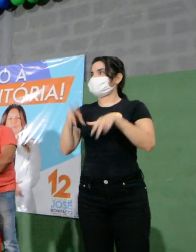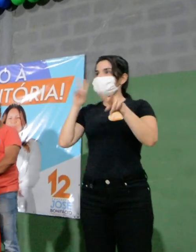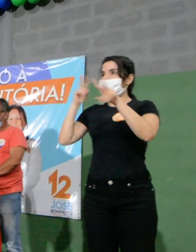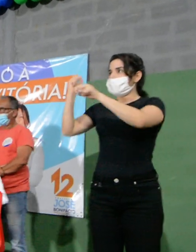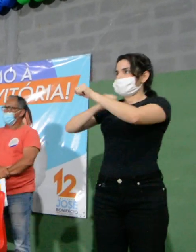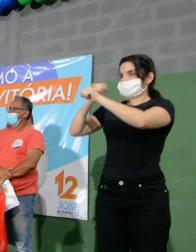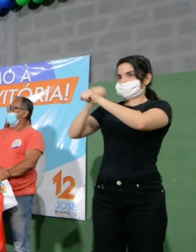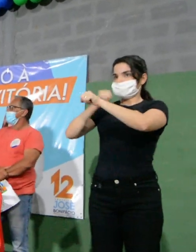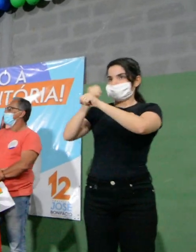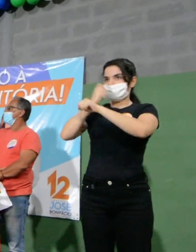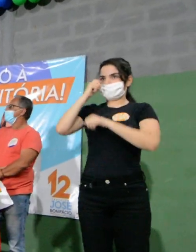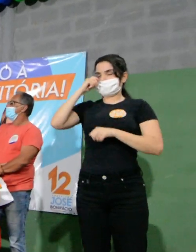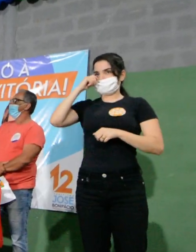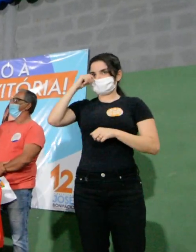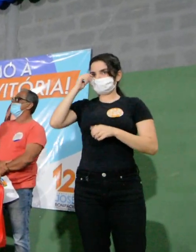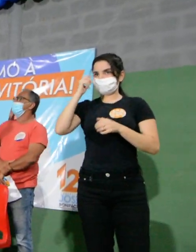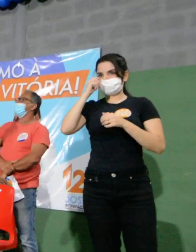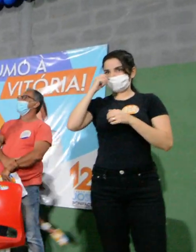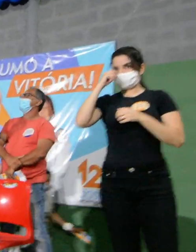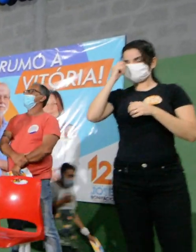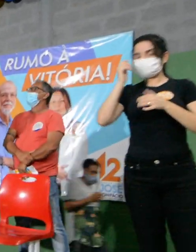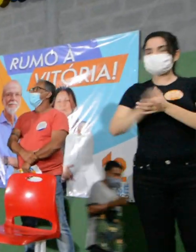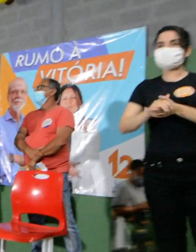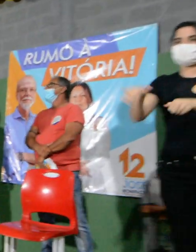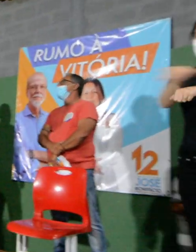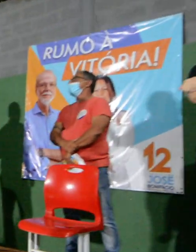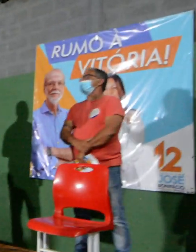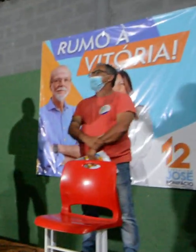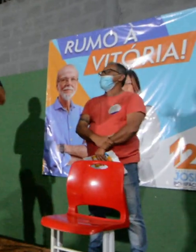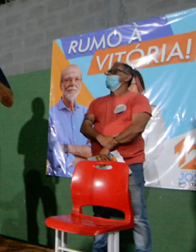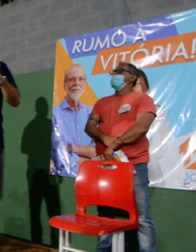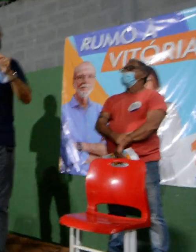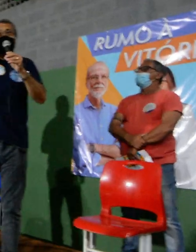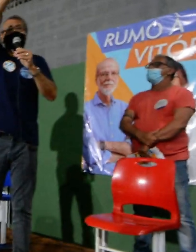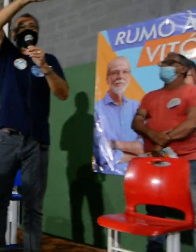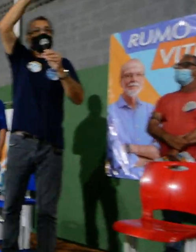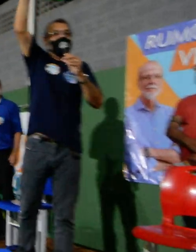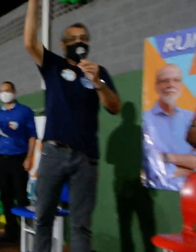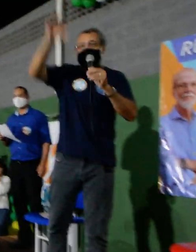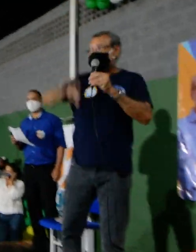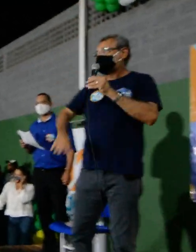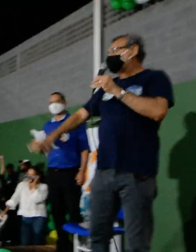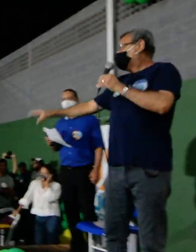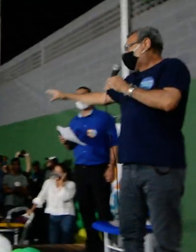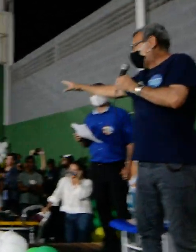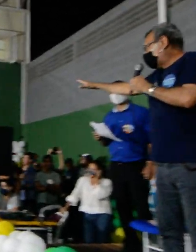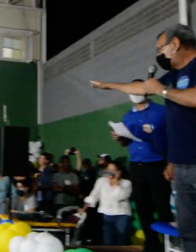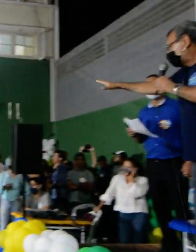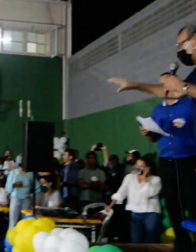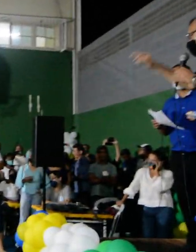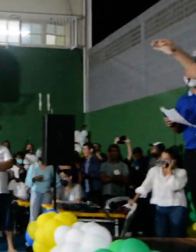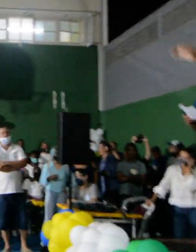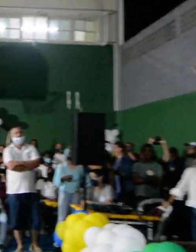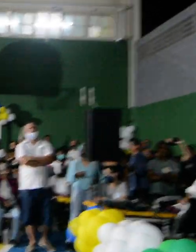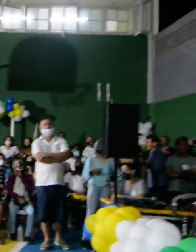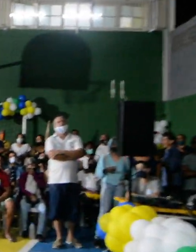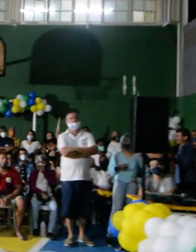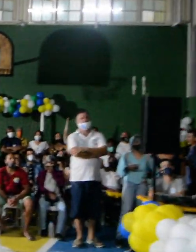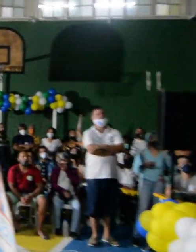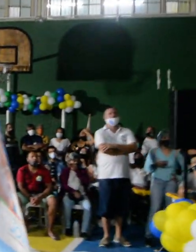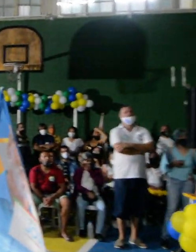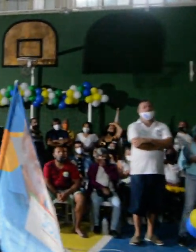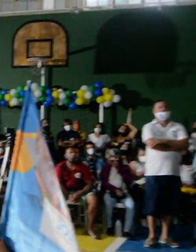aí essa pista bonita SA essas luminrias tudo